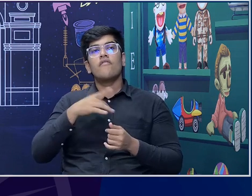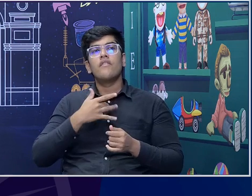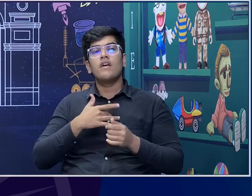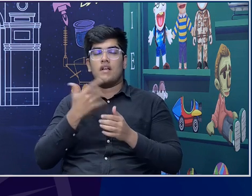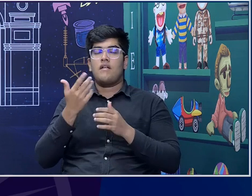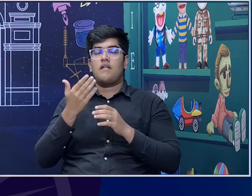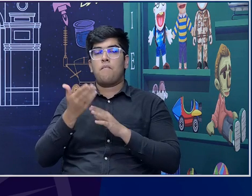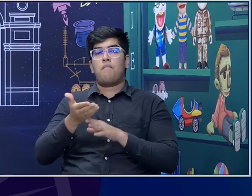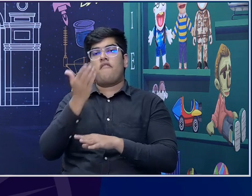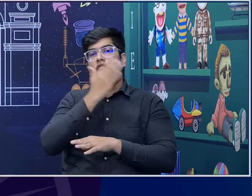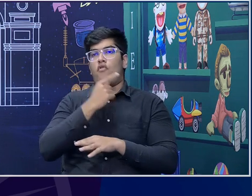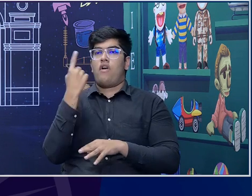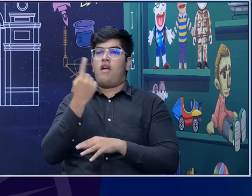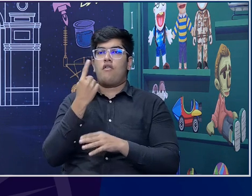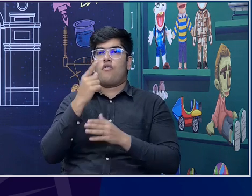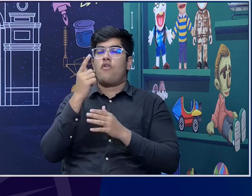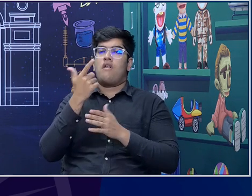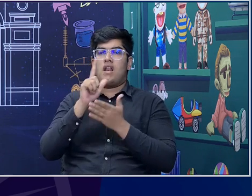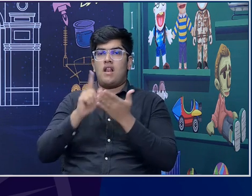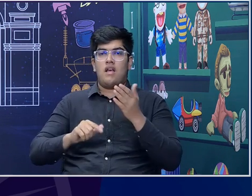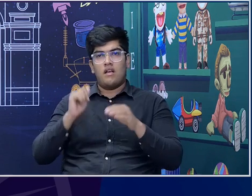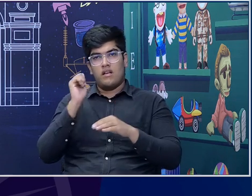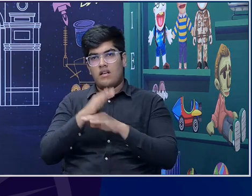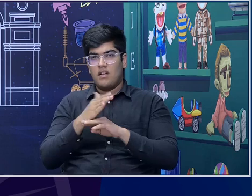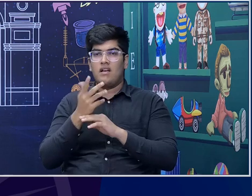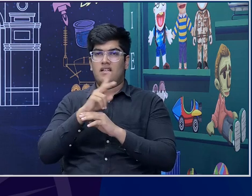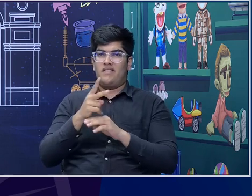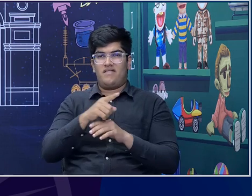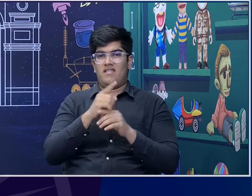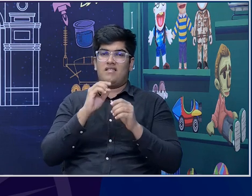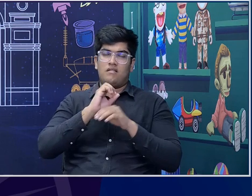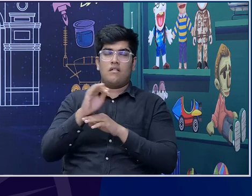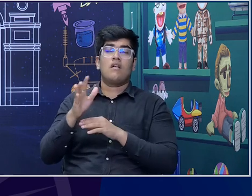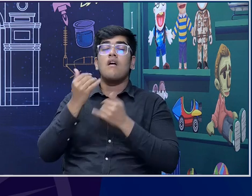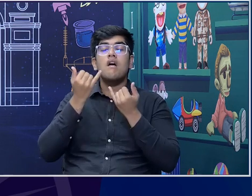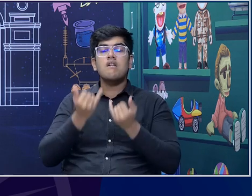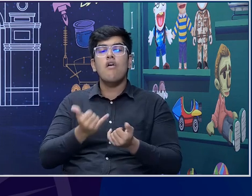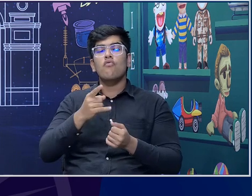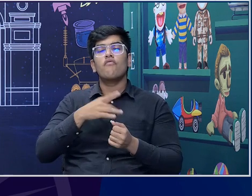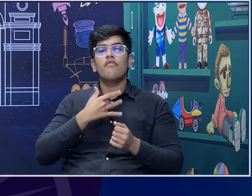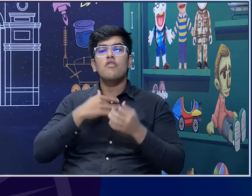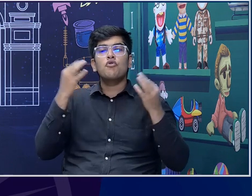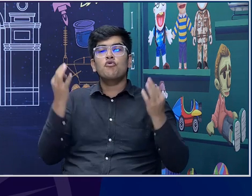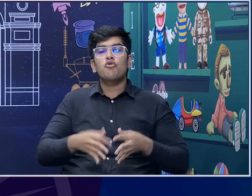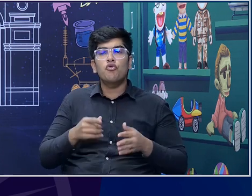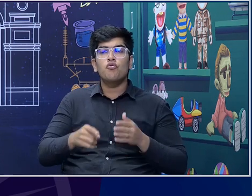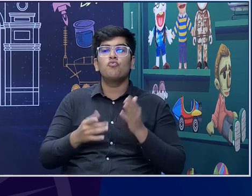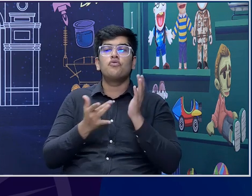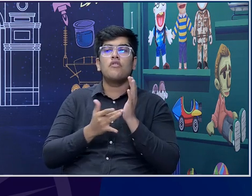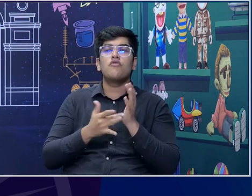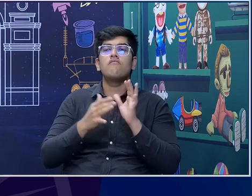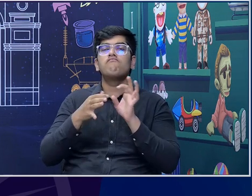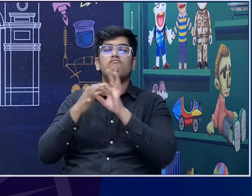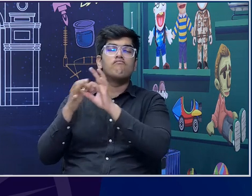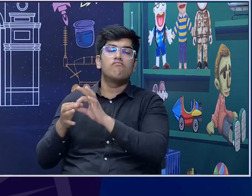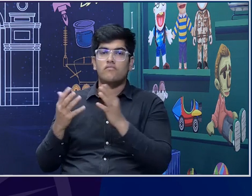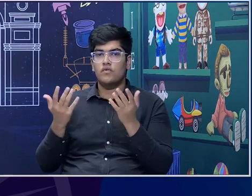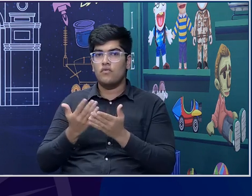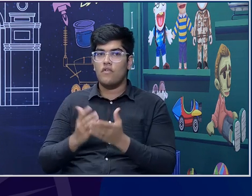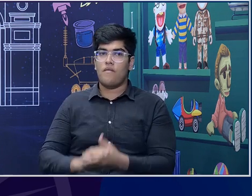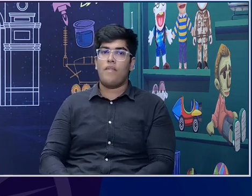हैं पहले तो सिर्फ यही होते थे पोसकार्ड और डाक होता था चुथियां होती थी जी जी देखिए बच्चो अभी सबसे